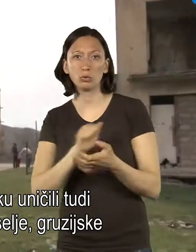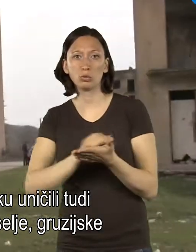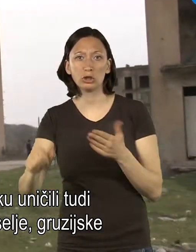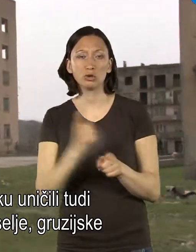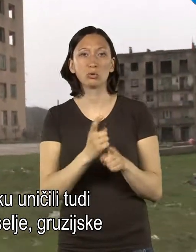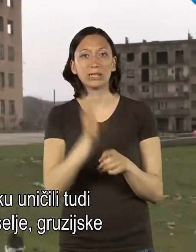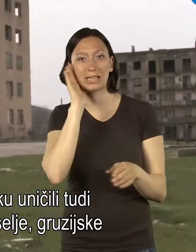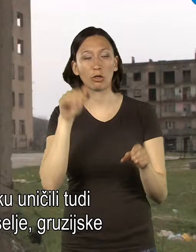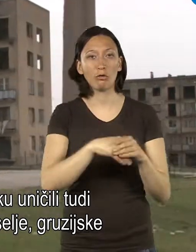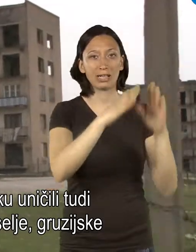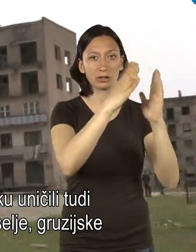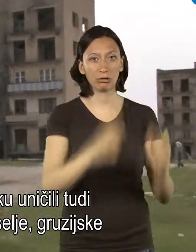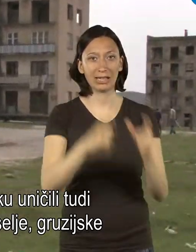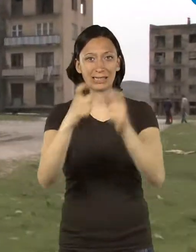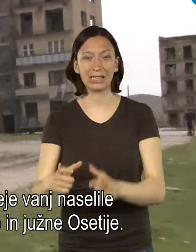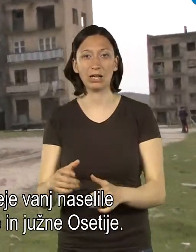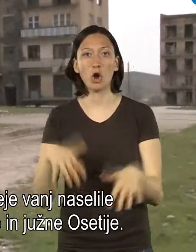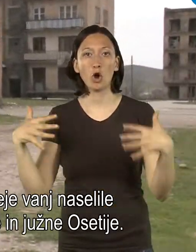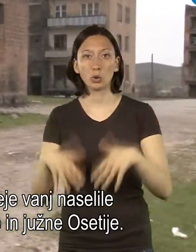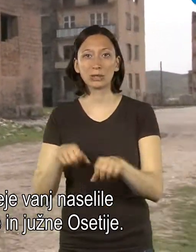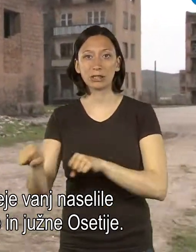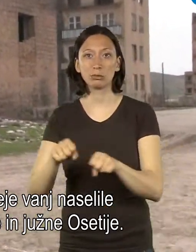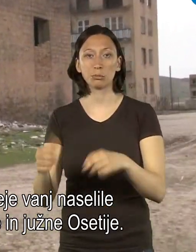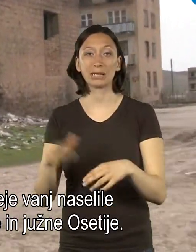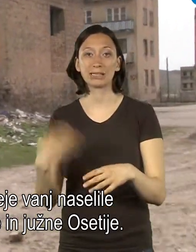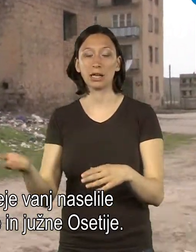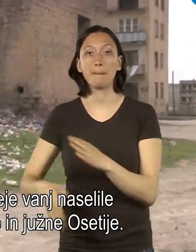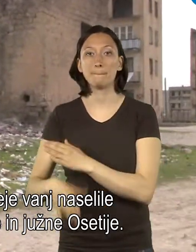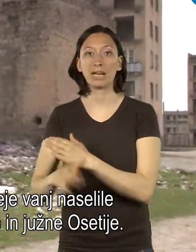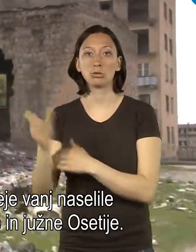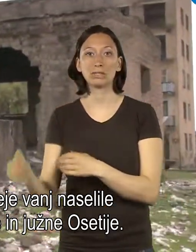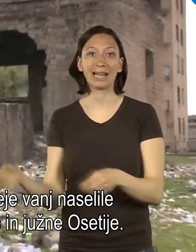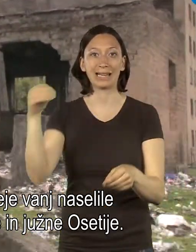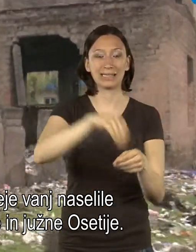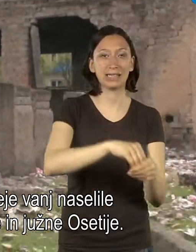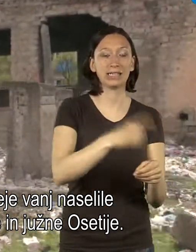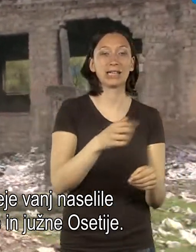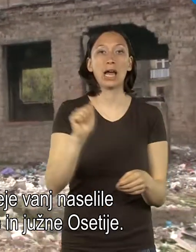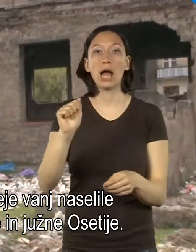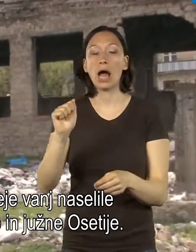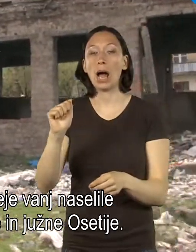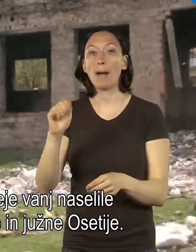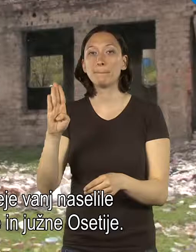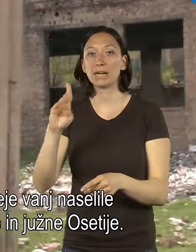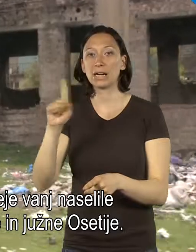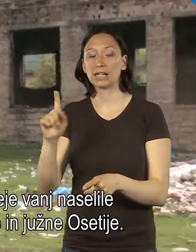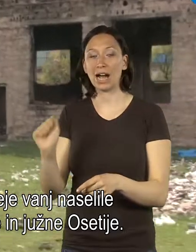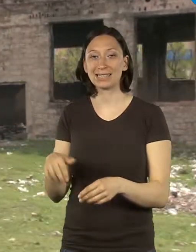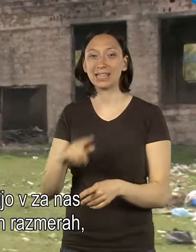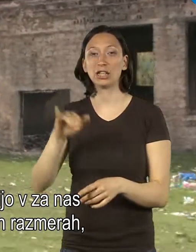stanovanjsko naselje, gruzijske oblasti pa so kasneje vanj naselile begunce iz Abhazije in Južne Osetije. Stanovalci